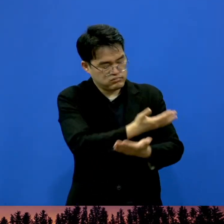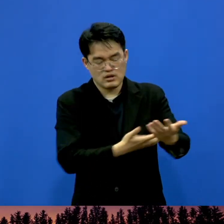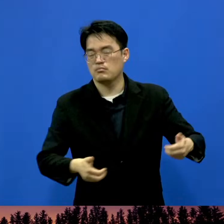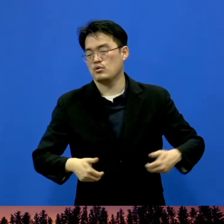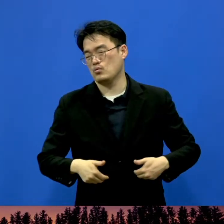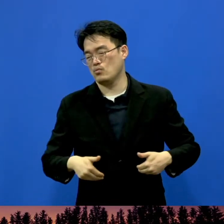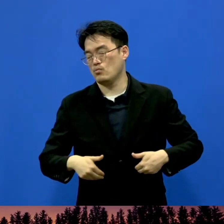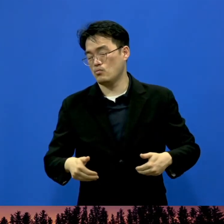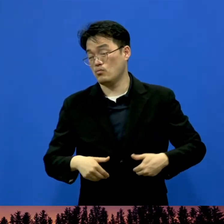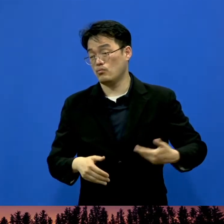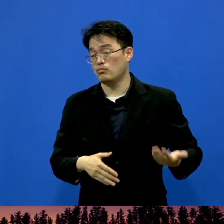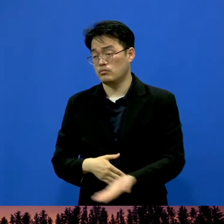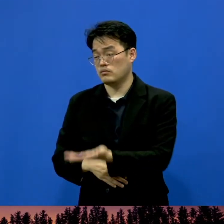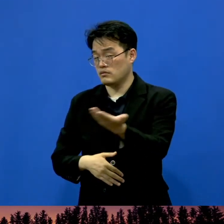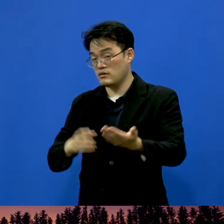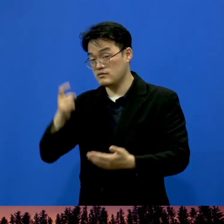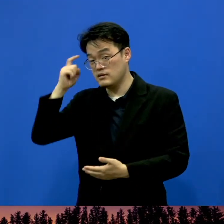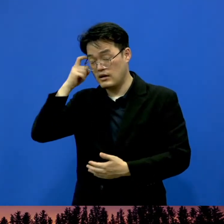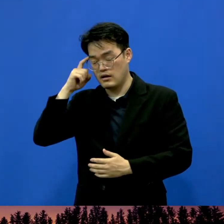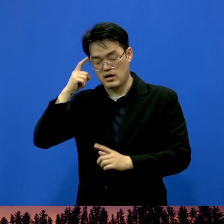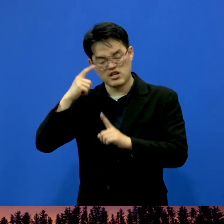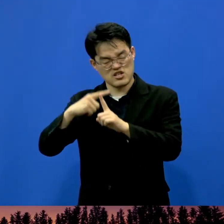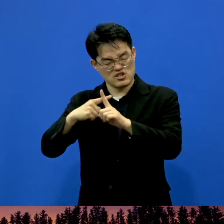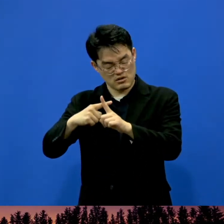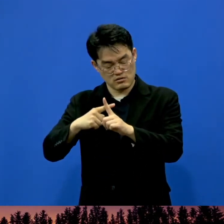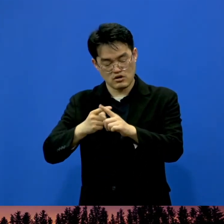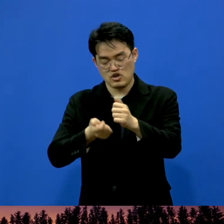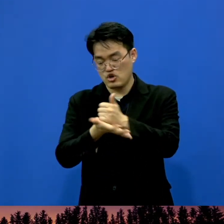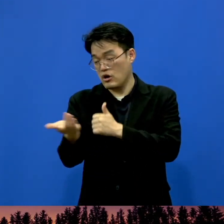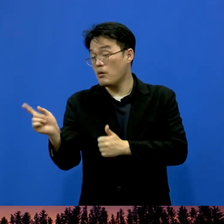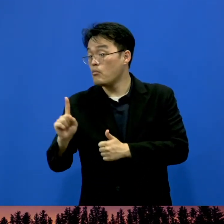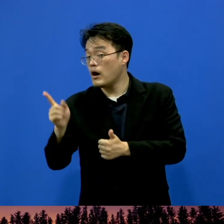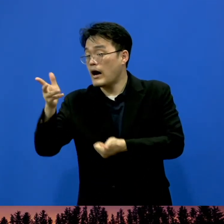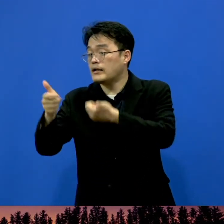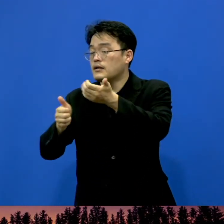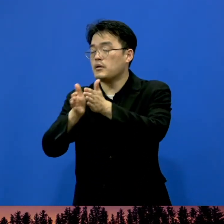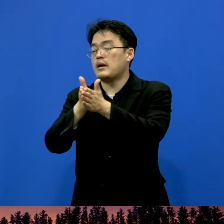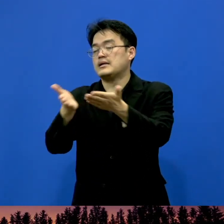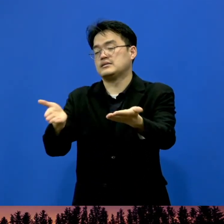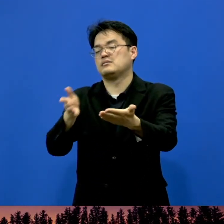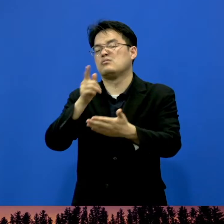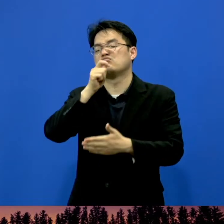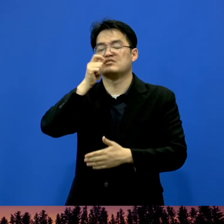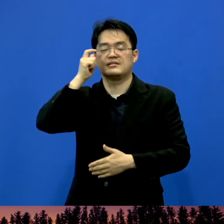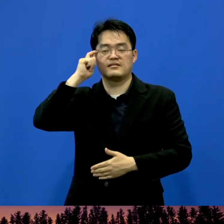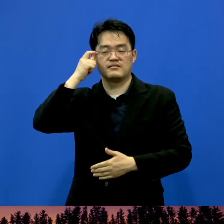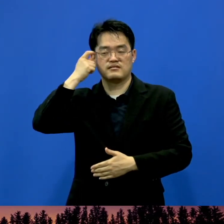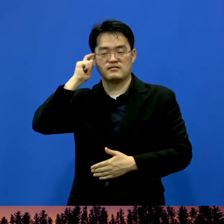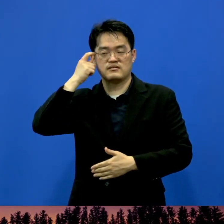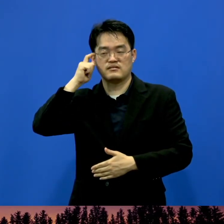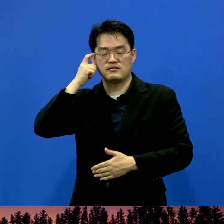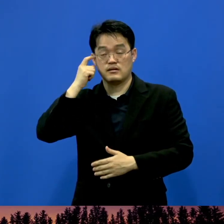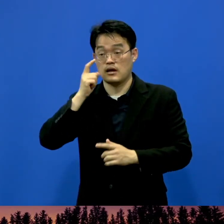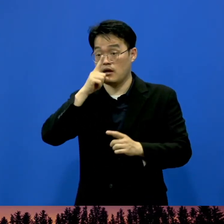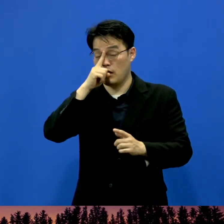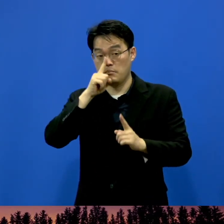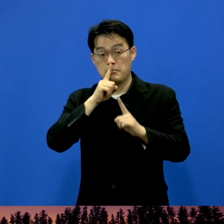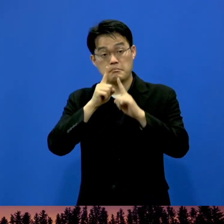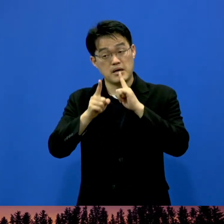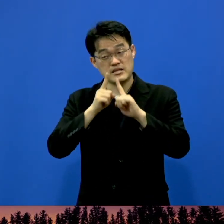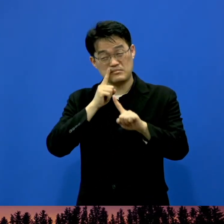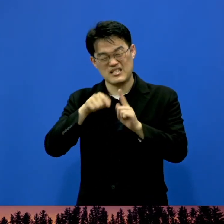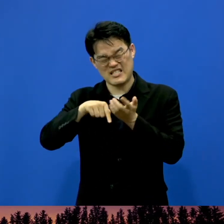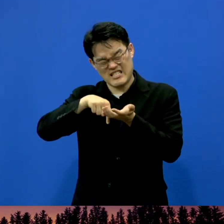여러분 생각에 가장 큰 긍정적 영향을 끼치는 게 뭘까요? 말씀 묵상입니다. 말씀을 깊이